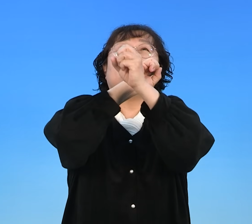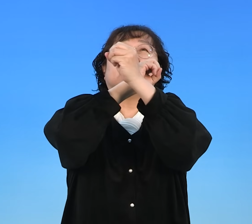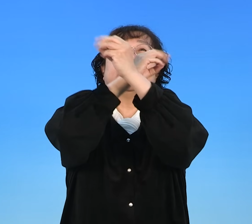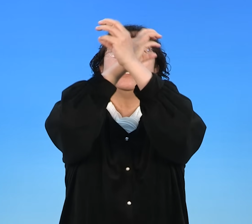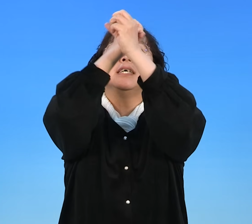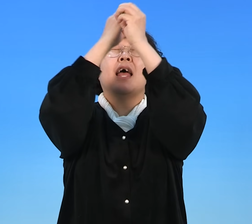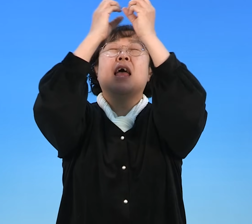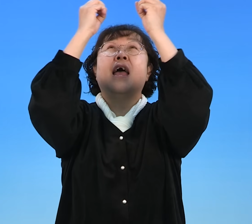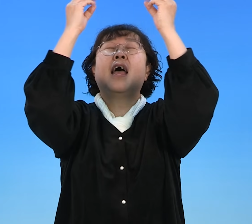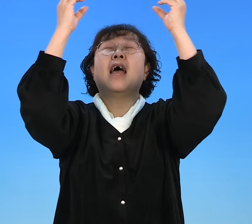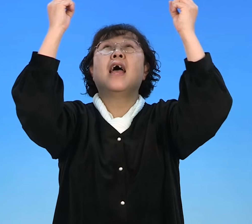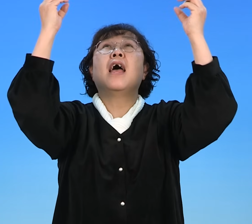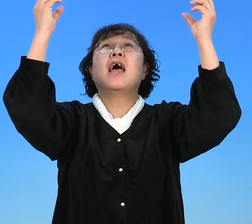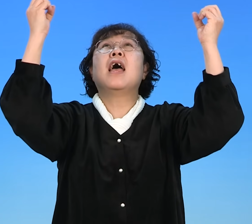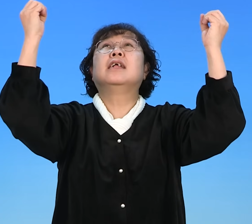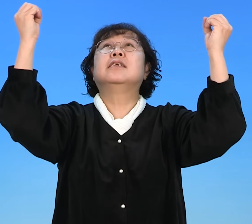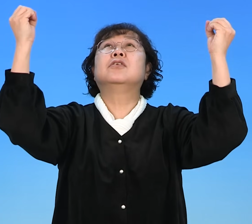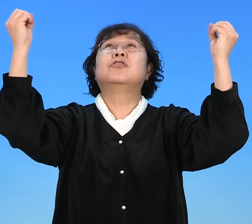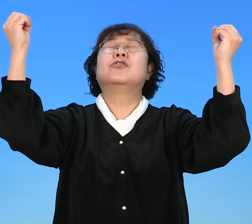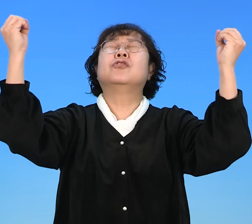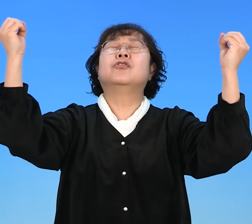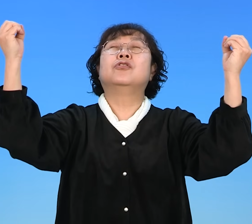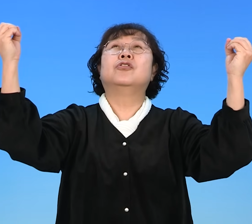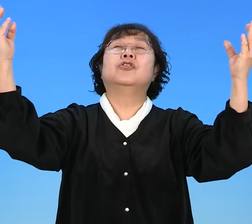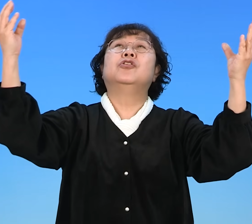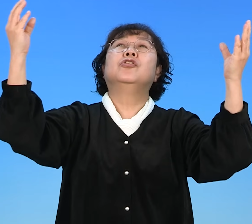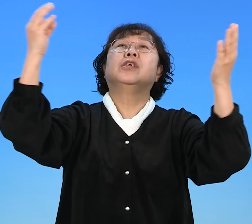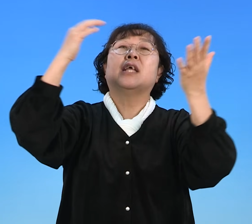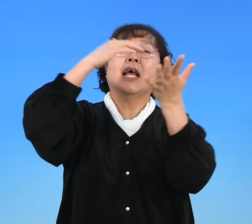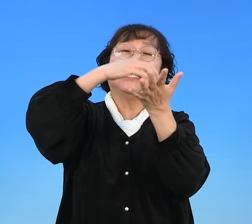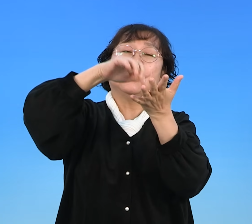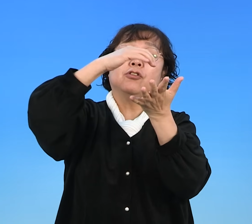별들의 수를 세시며